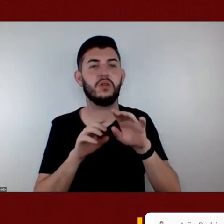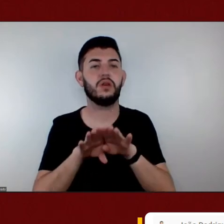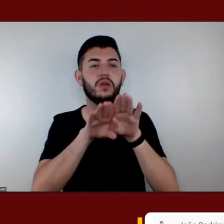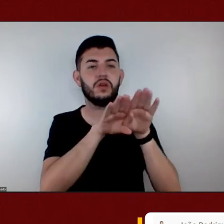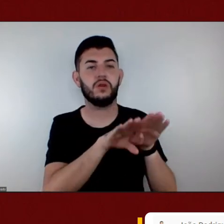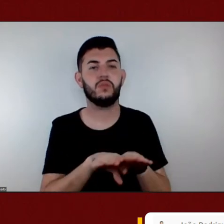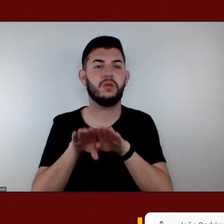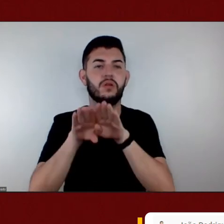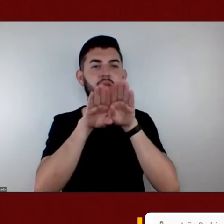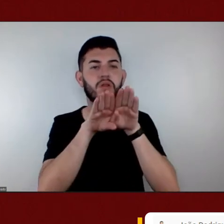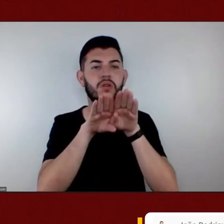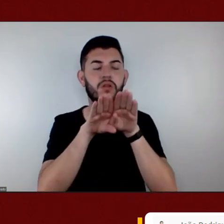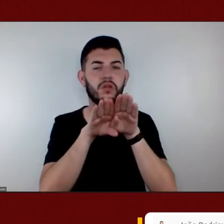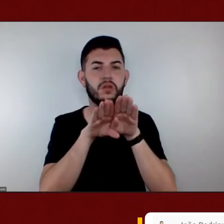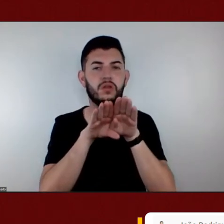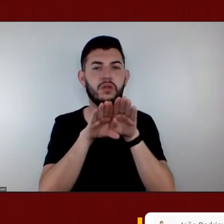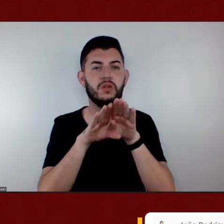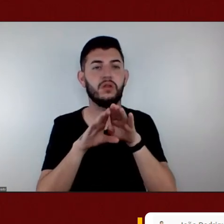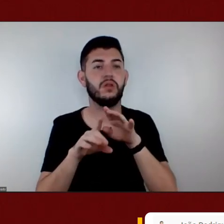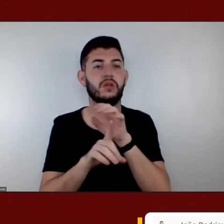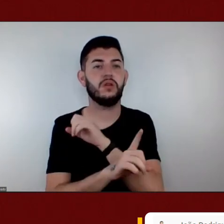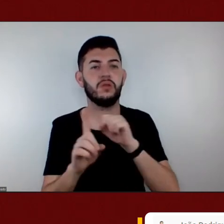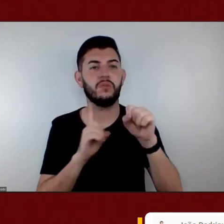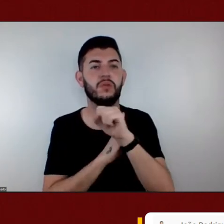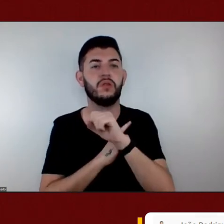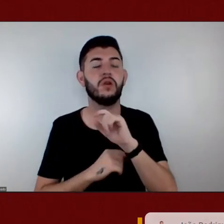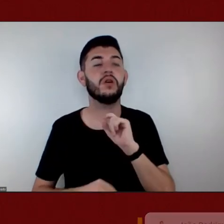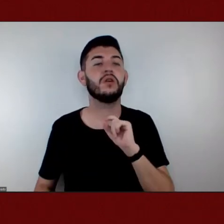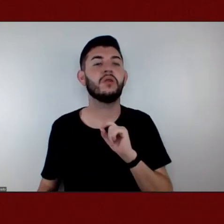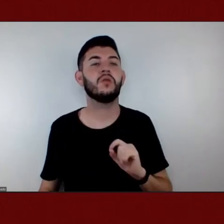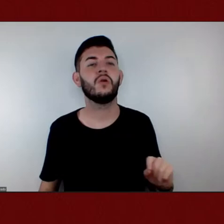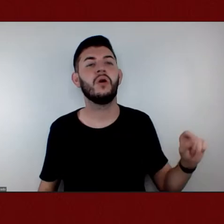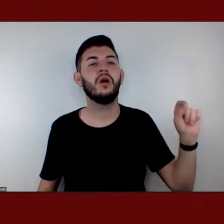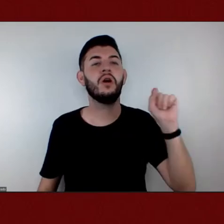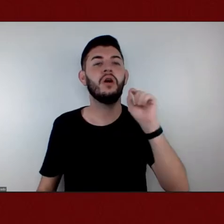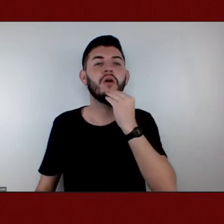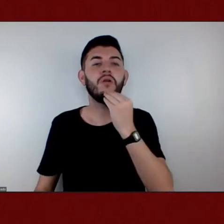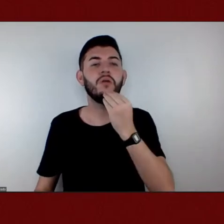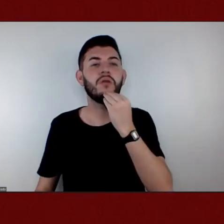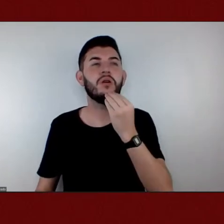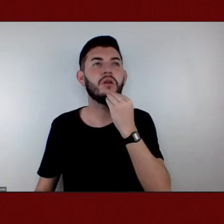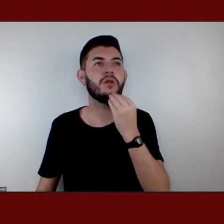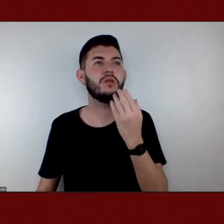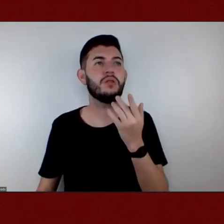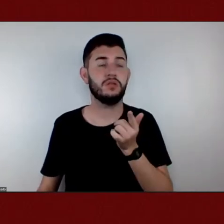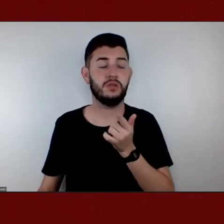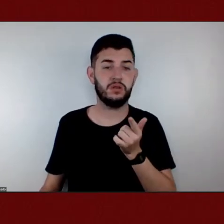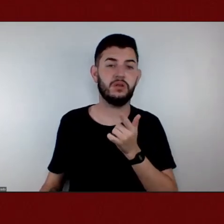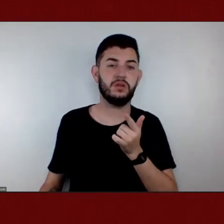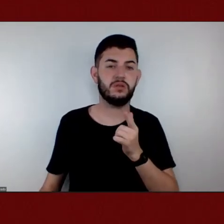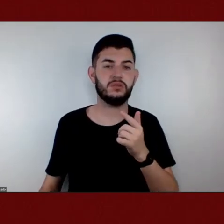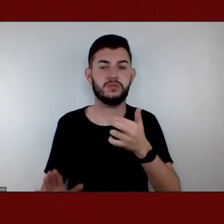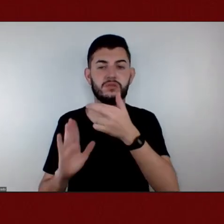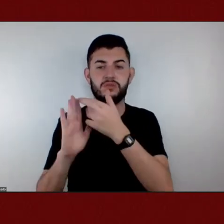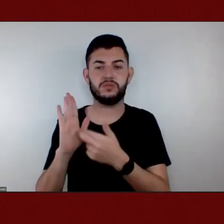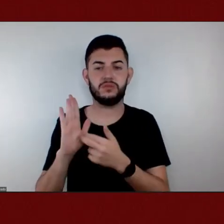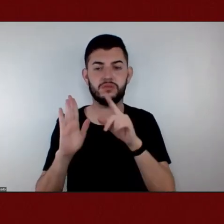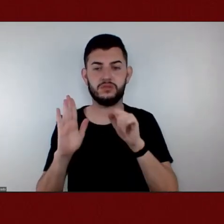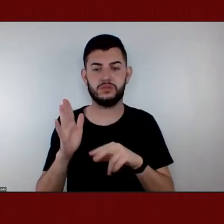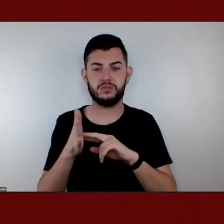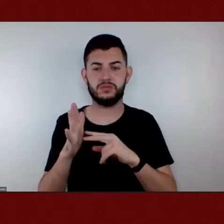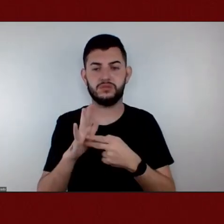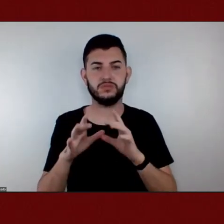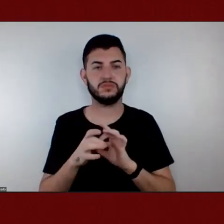sociedade em que você poderia implantar o reino da liberdade e não viver no reino